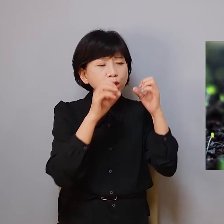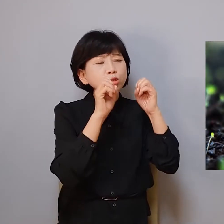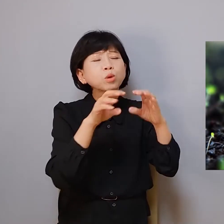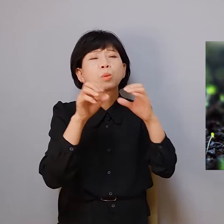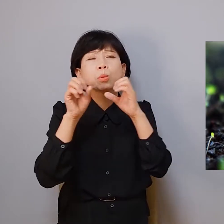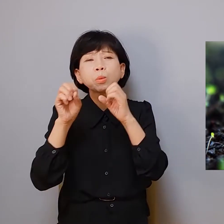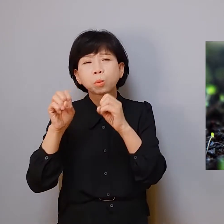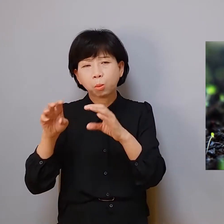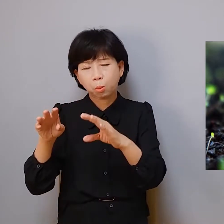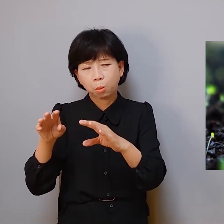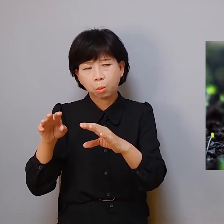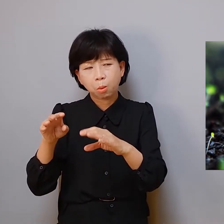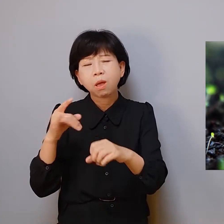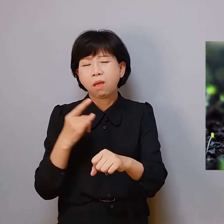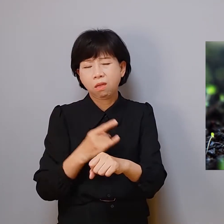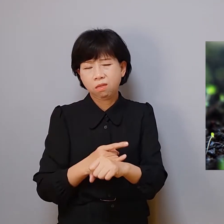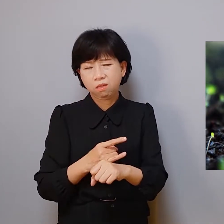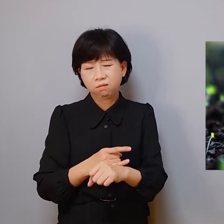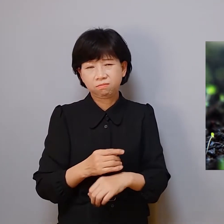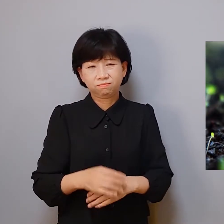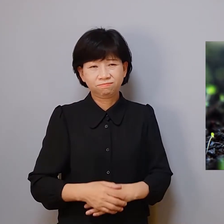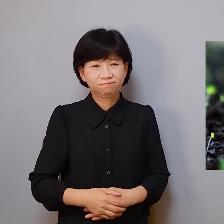사랑하면 전도합니다.